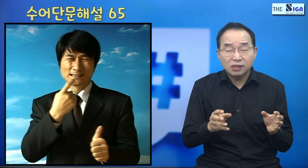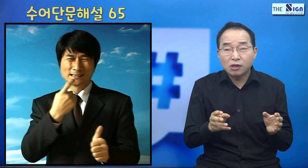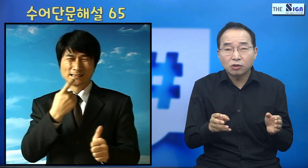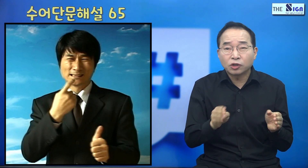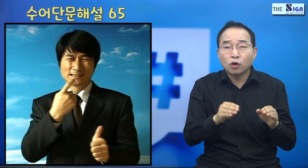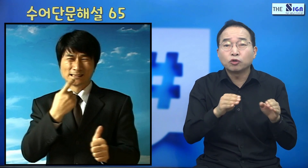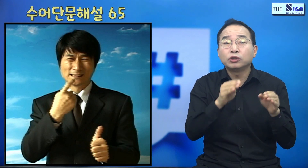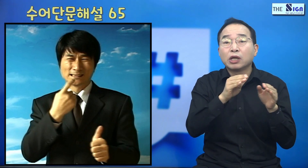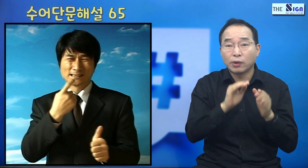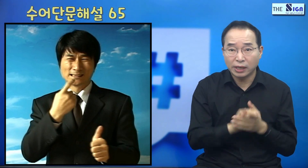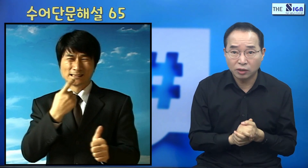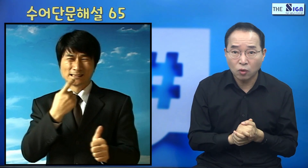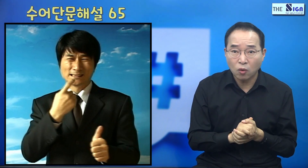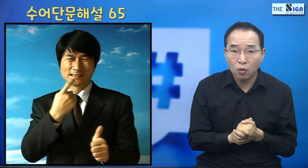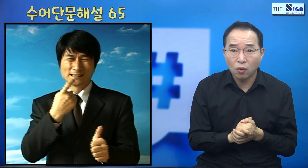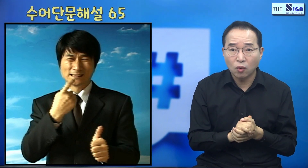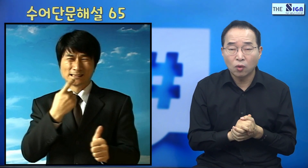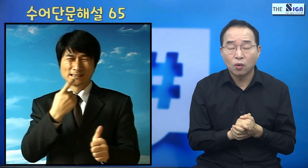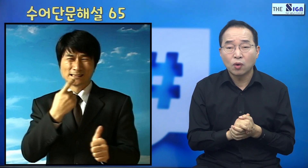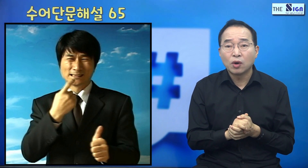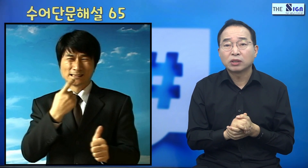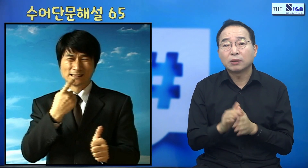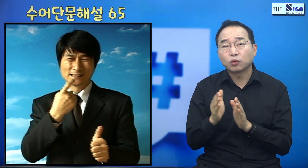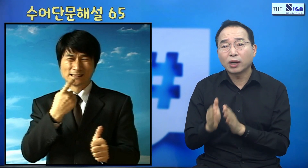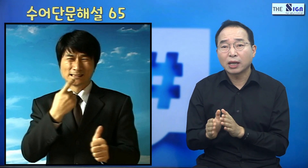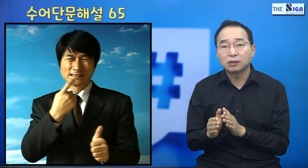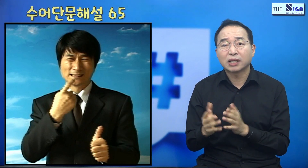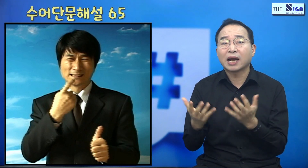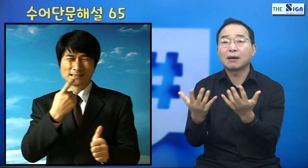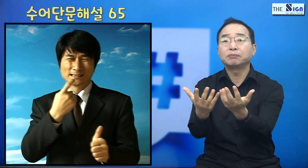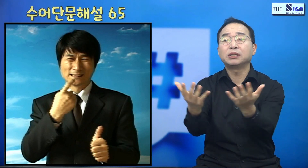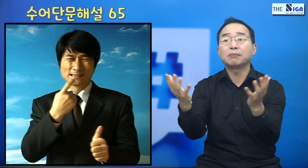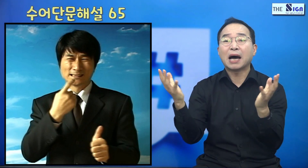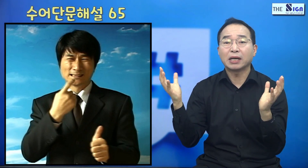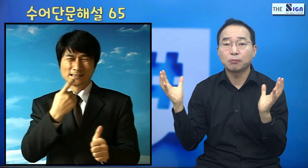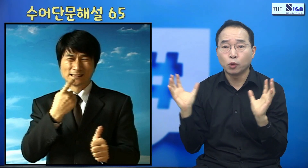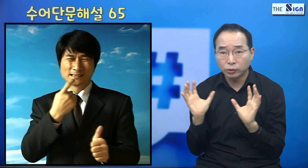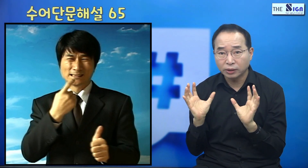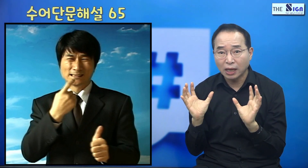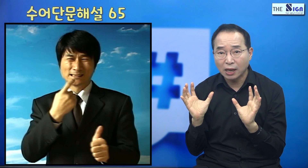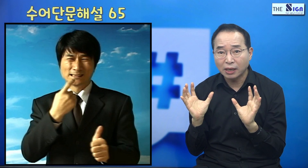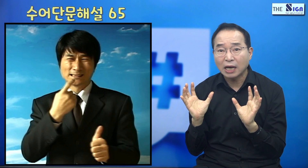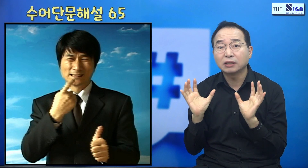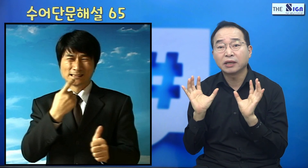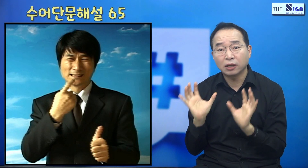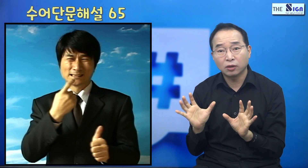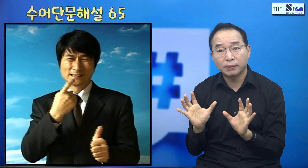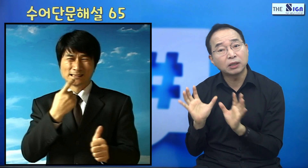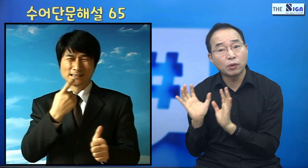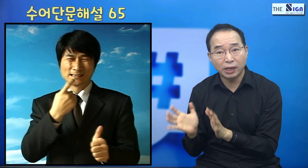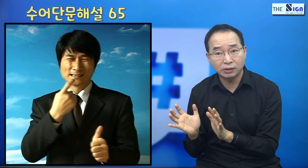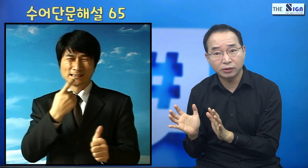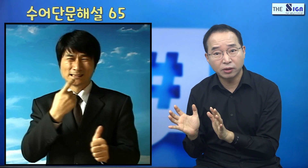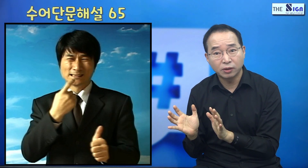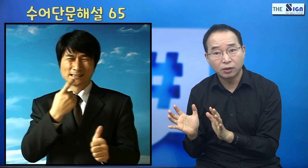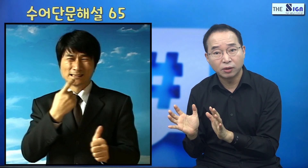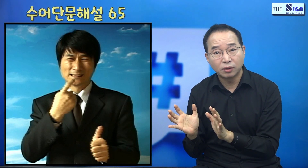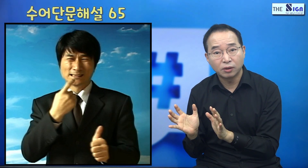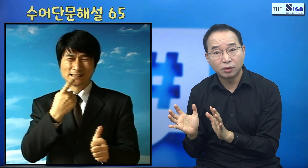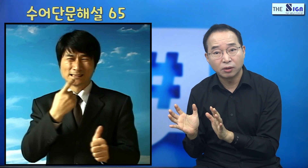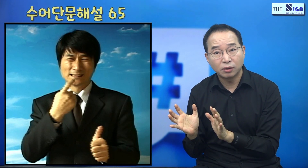어떤 실력을 겨루는 대회가 있고, 그다음에 또 하나는 사람들이 많이 모였다라는 개념의 대회가